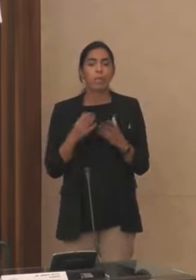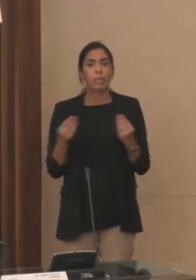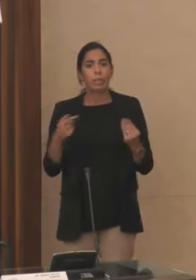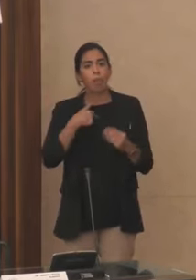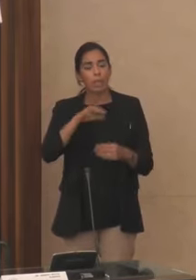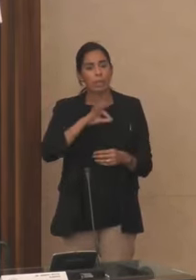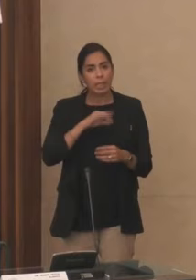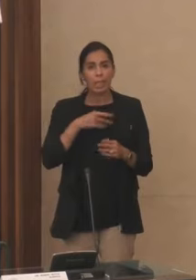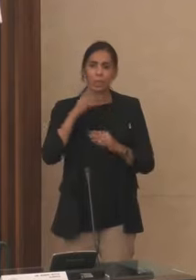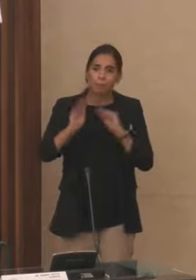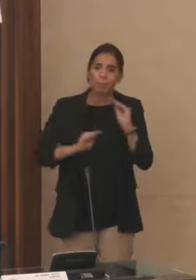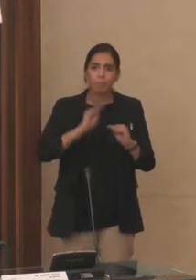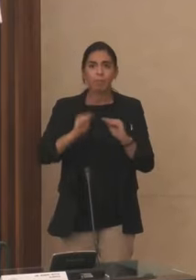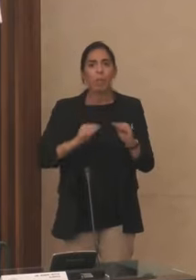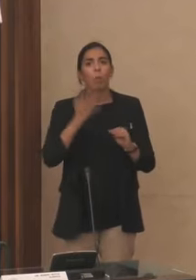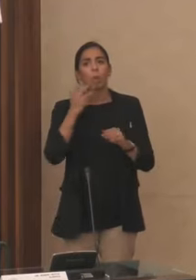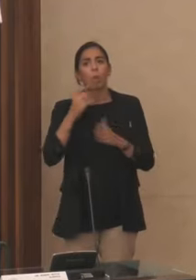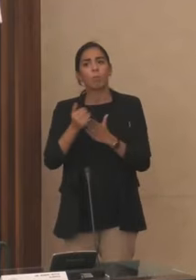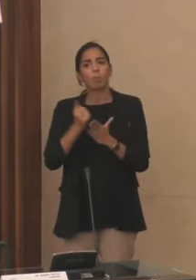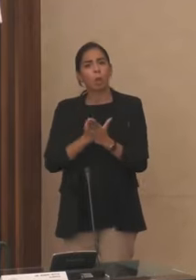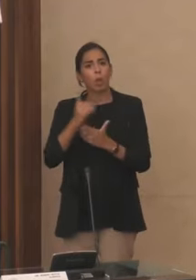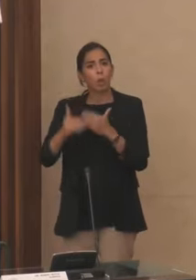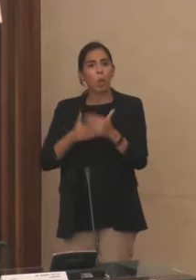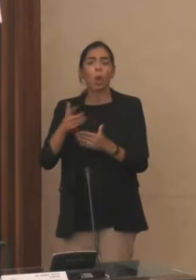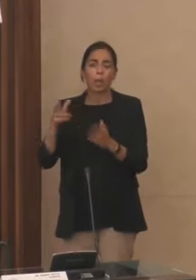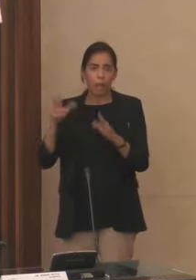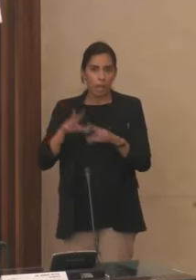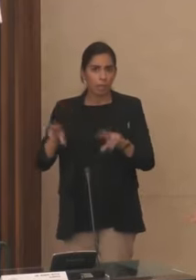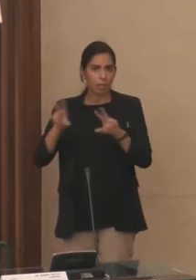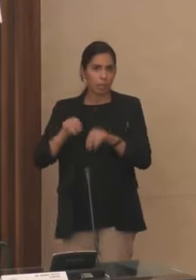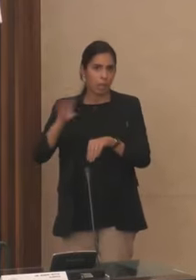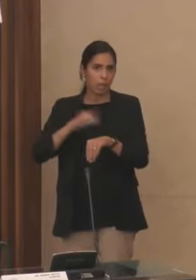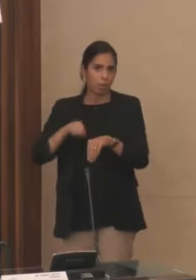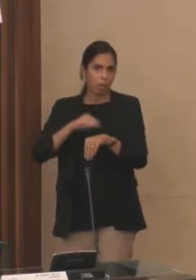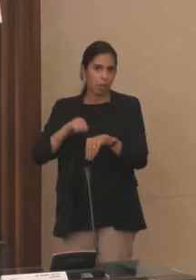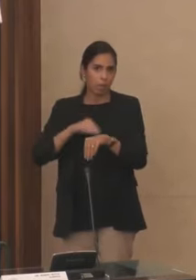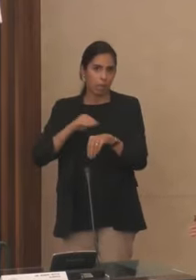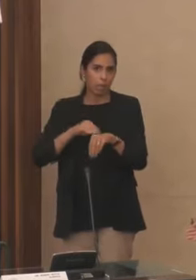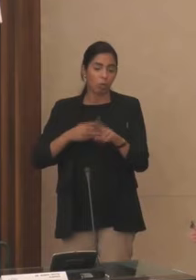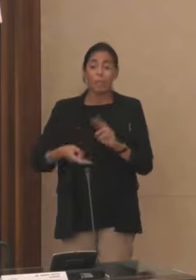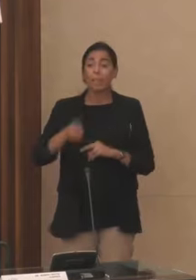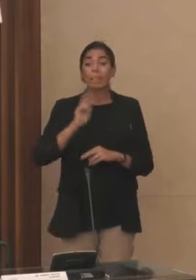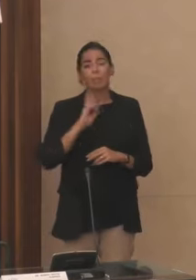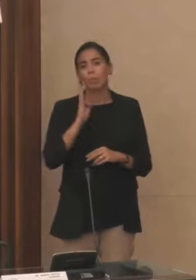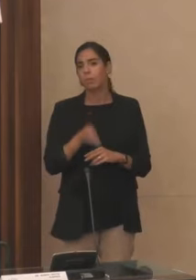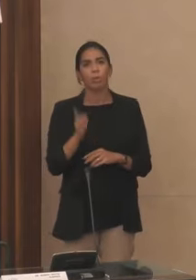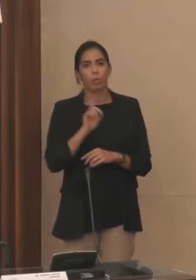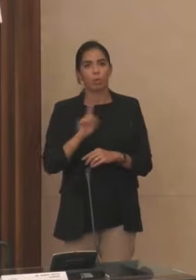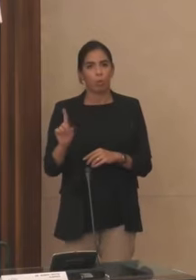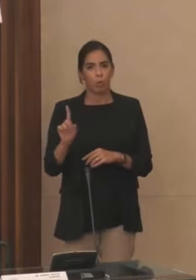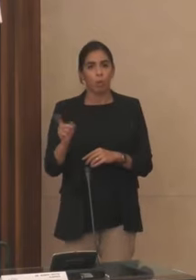di aggiornare questi protocolli. La risposta è sempre stata una risposta negativa. Siamo